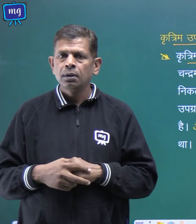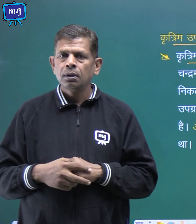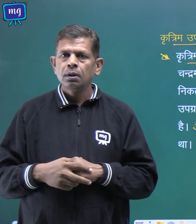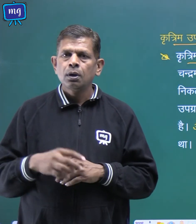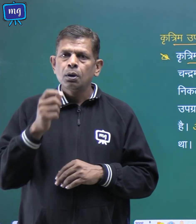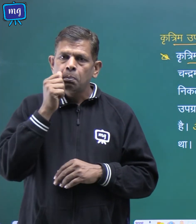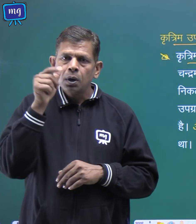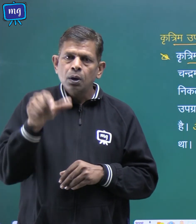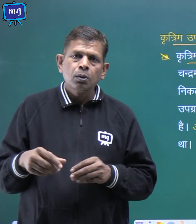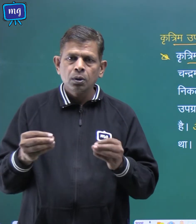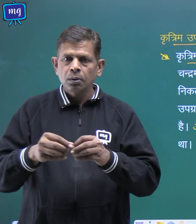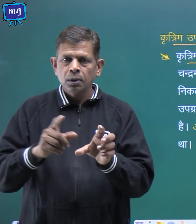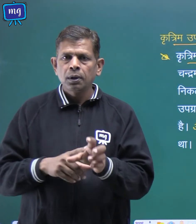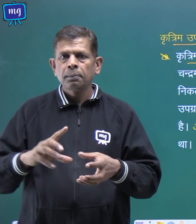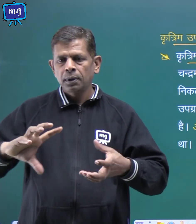मानव निर्मित हैं